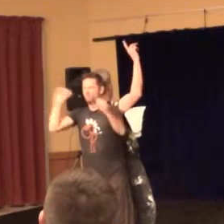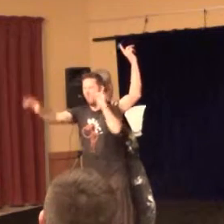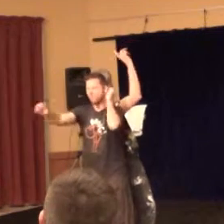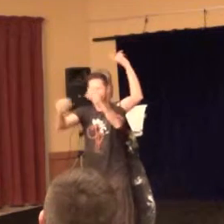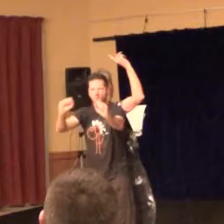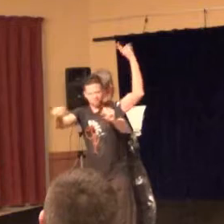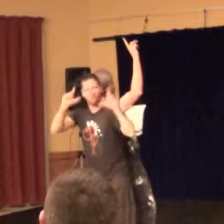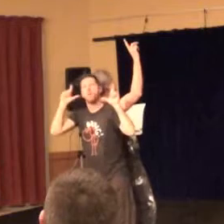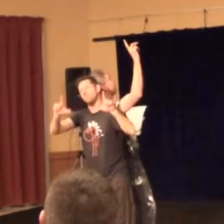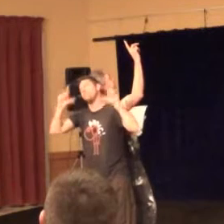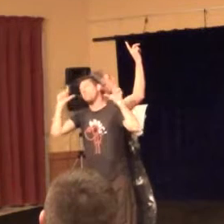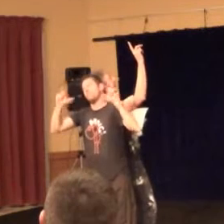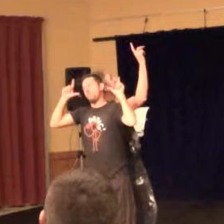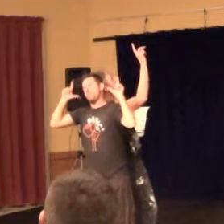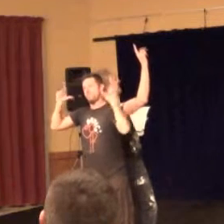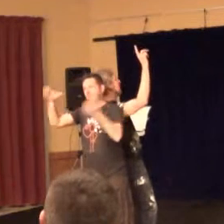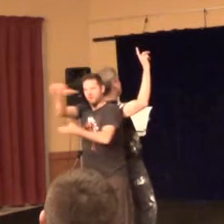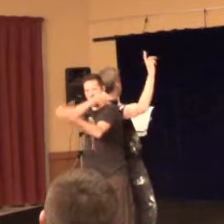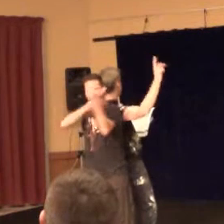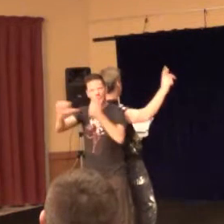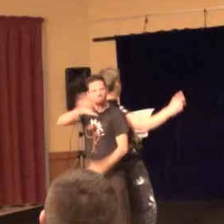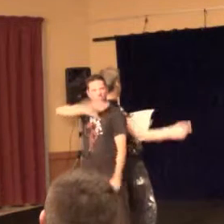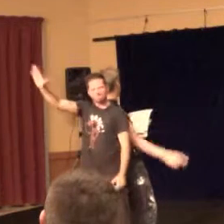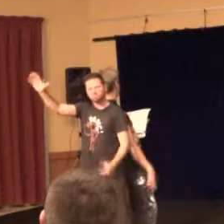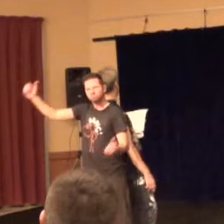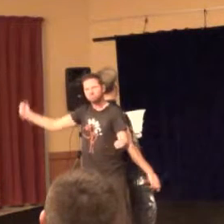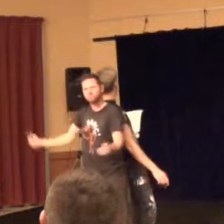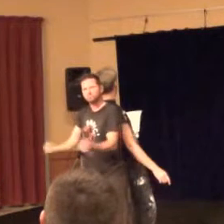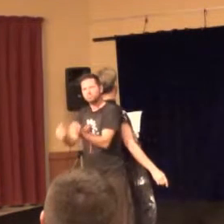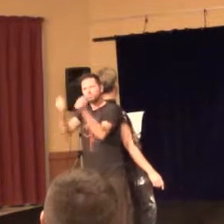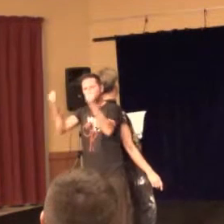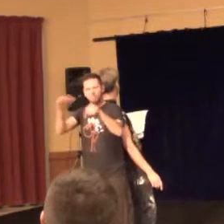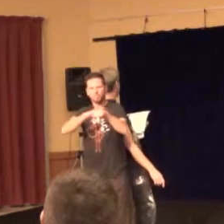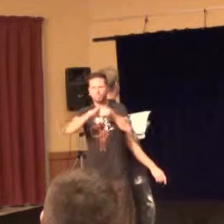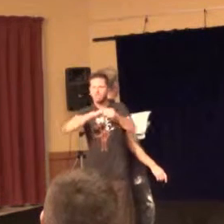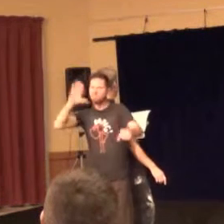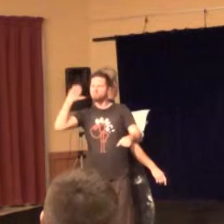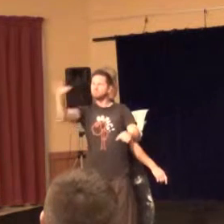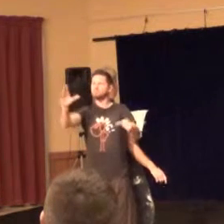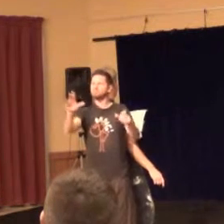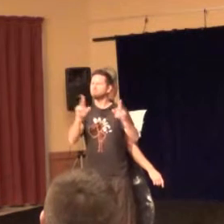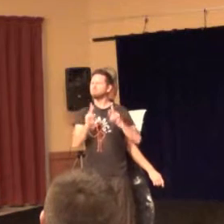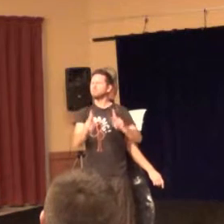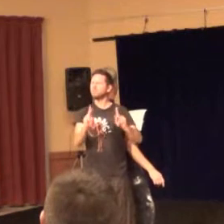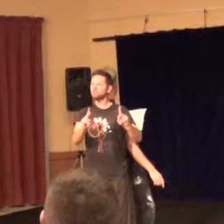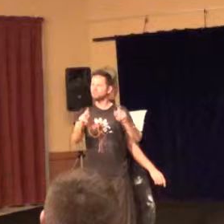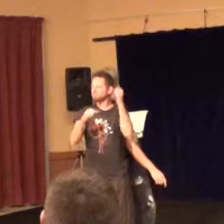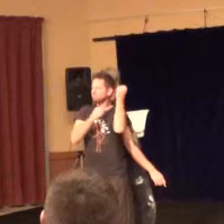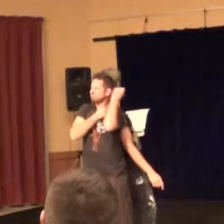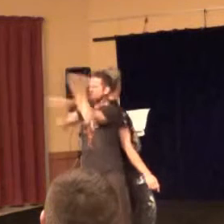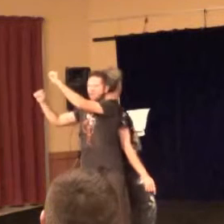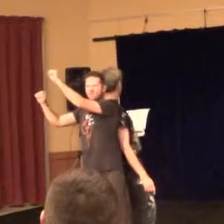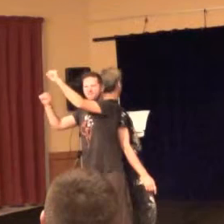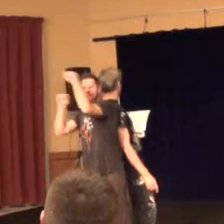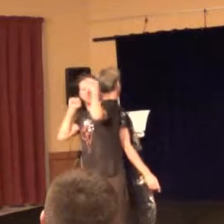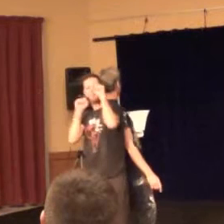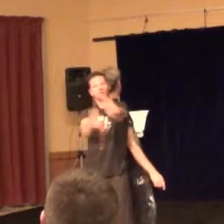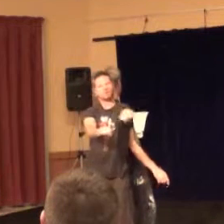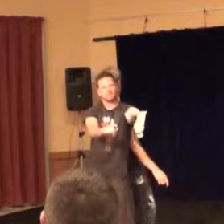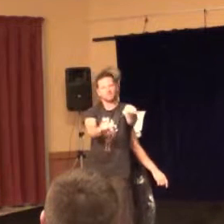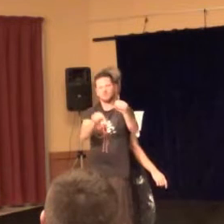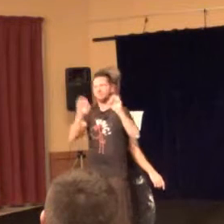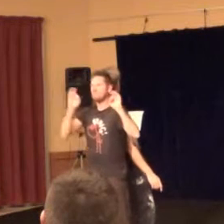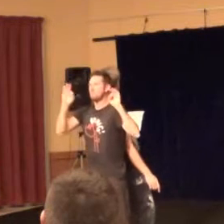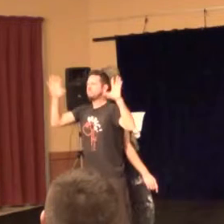révolution est publicitaire, la politique pédagogique, la grève, la résistance ne sont que